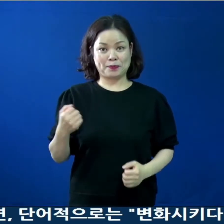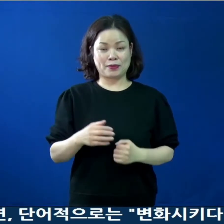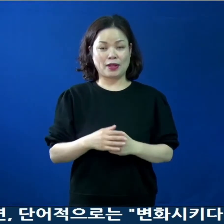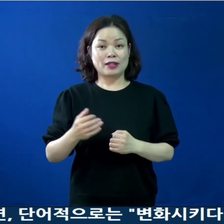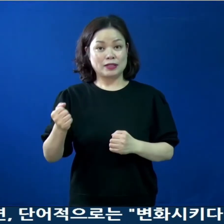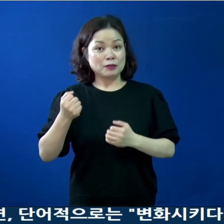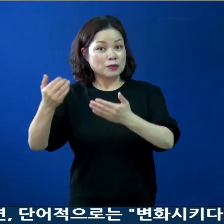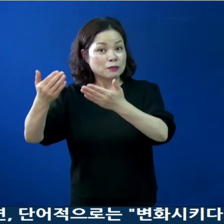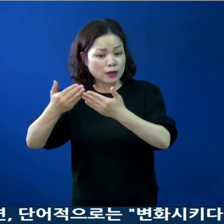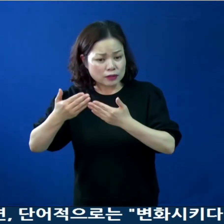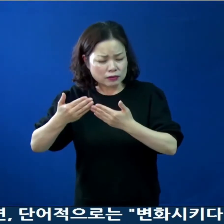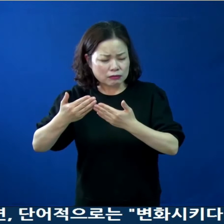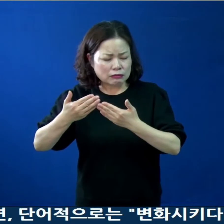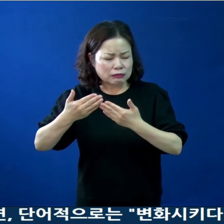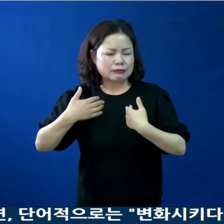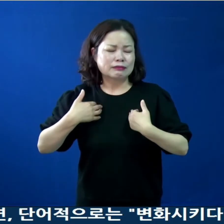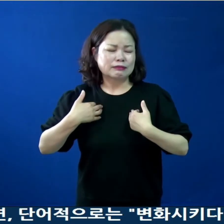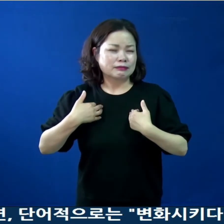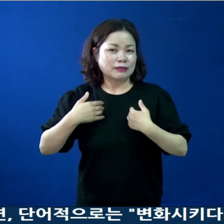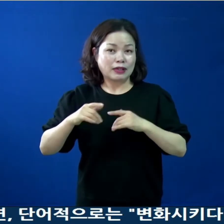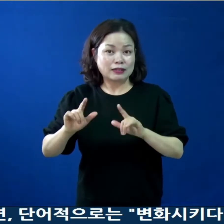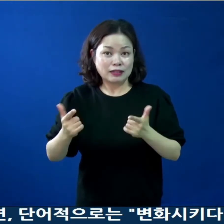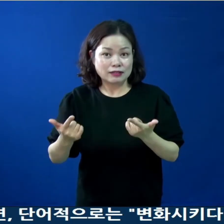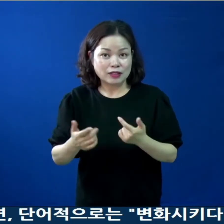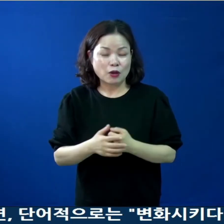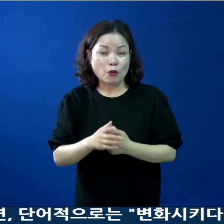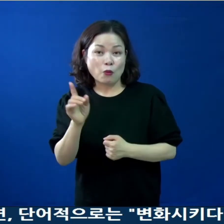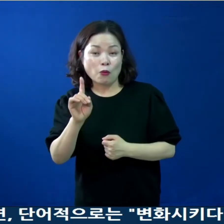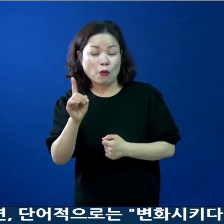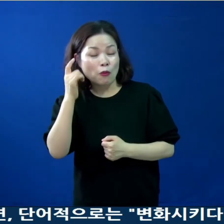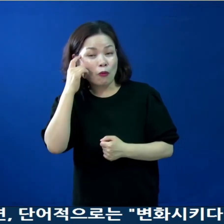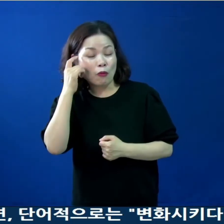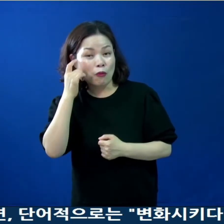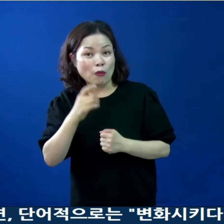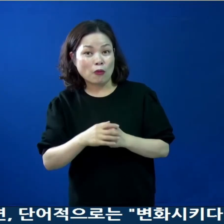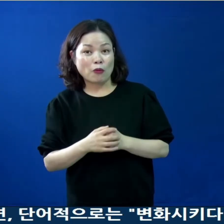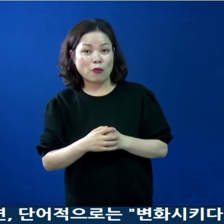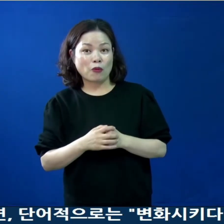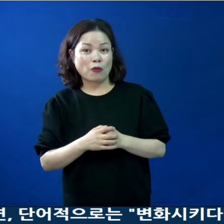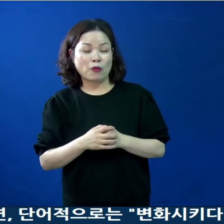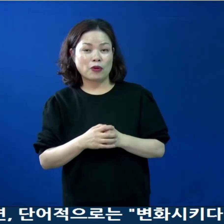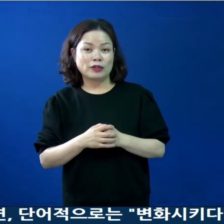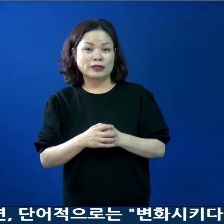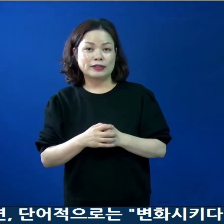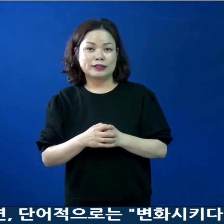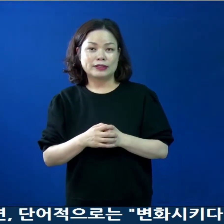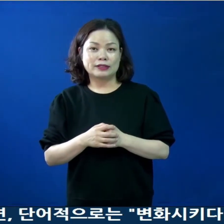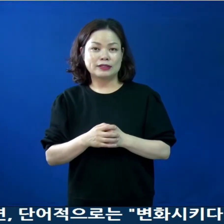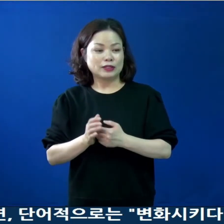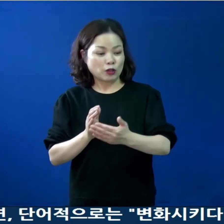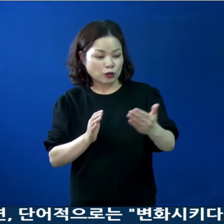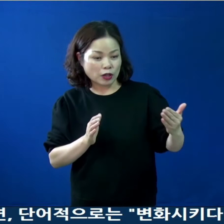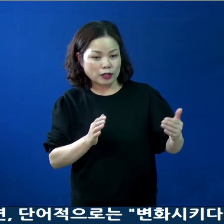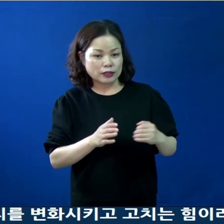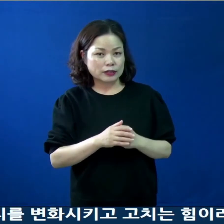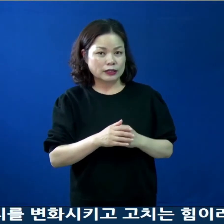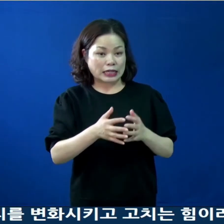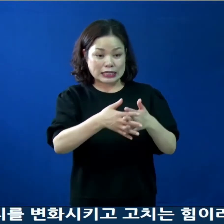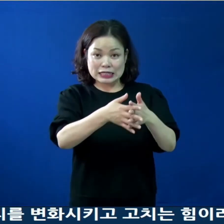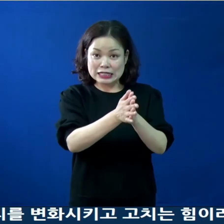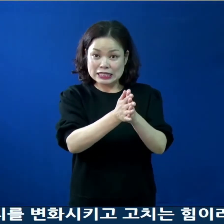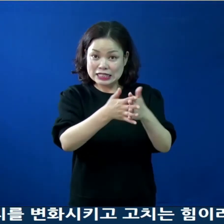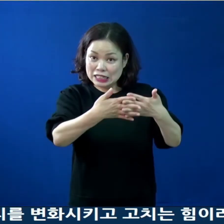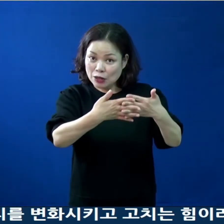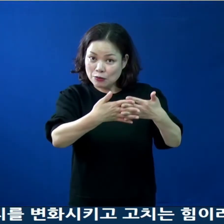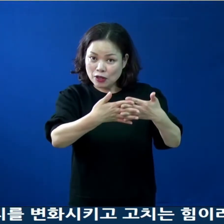힘을 받으면 힘이 안 빠진대요. 어떻게 그럴까? 여러분 이제 여러분